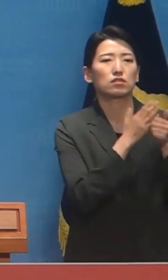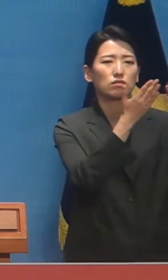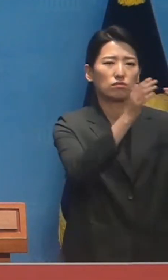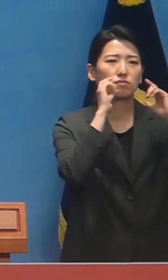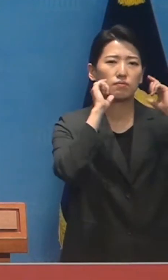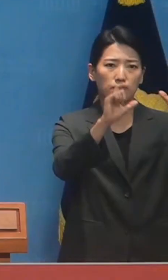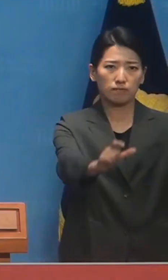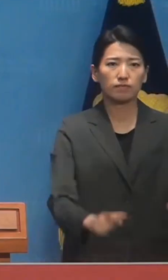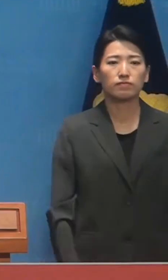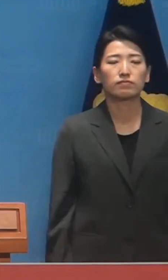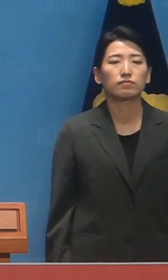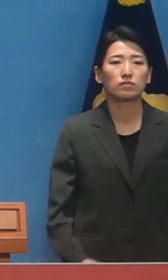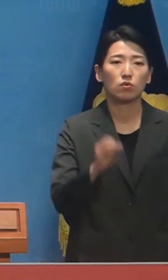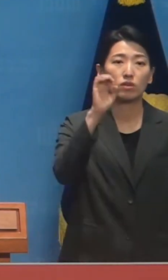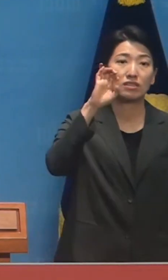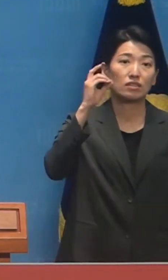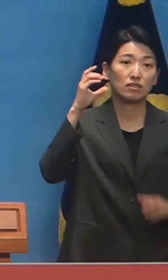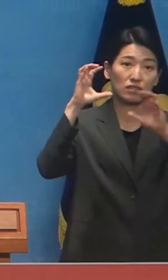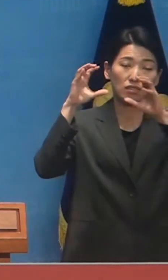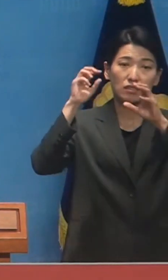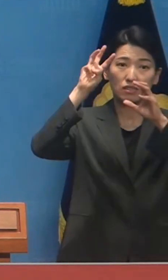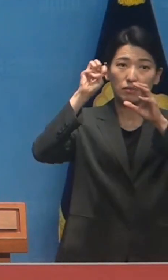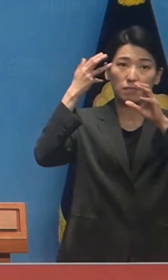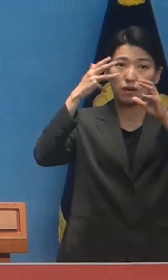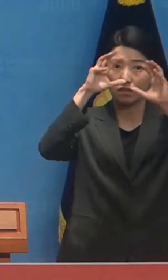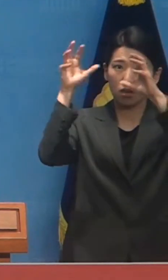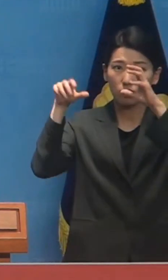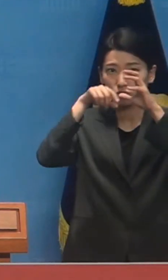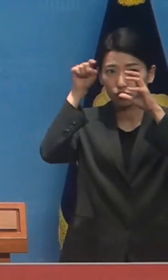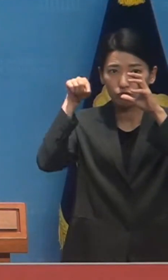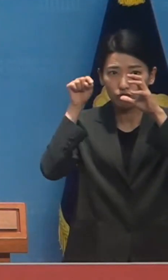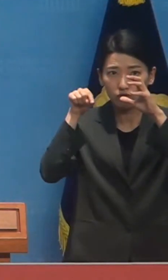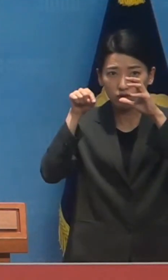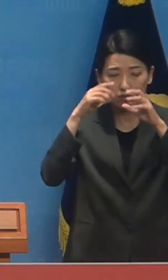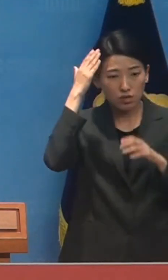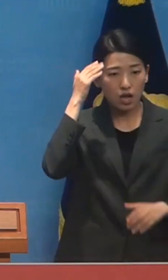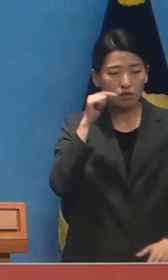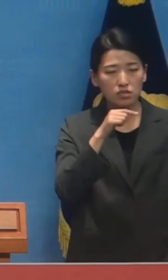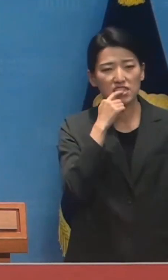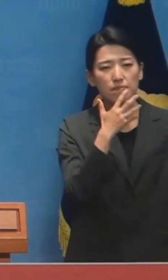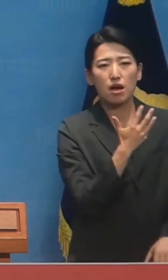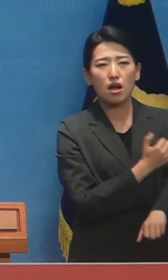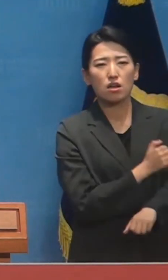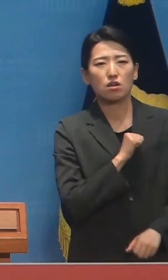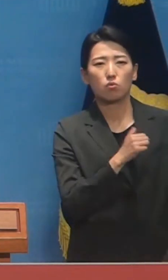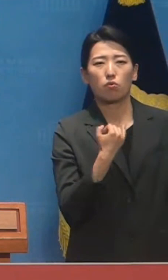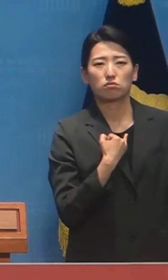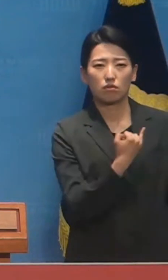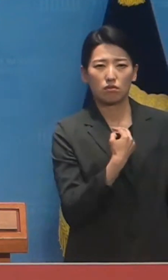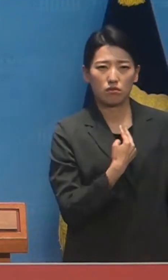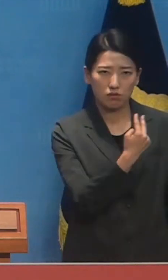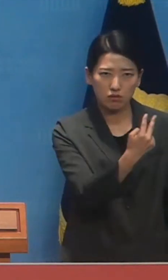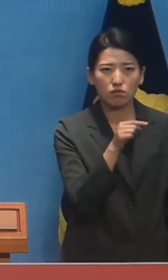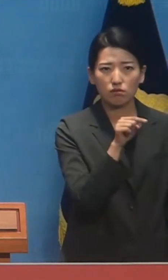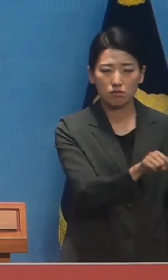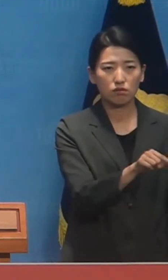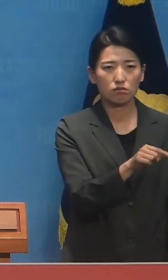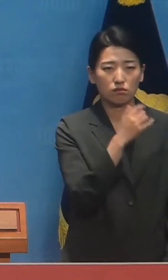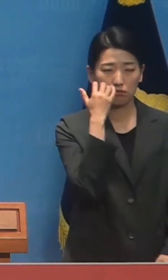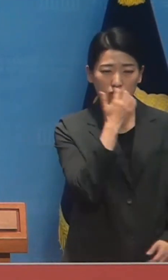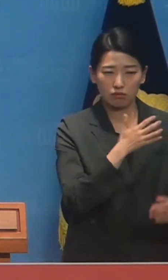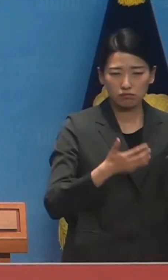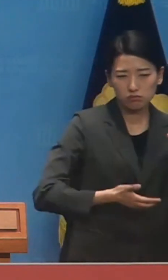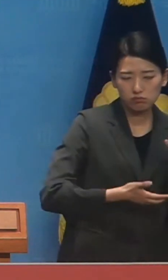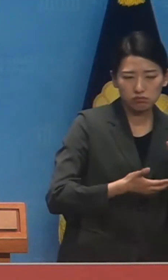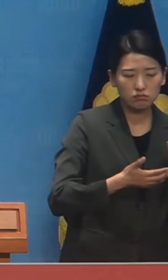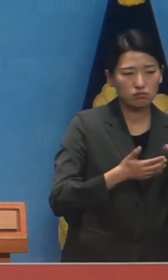바입니다. OECD 38개국 가운데 대한 국민만이 마약과 동성애 그리고 또한 성매매,